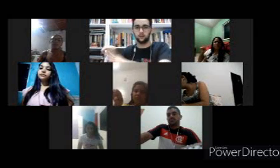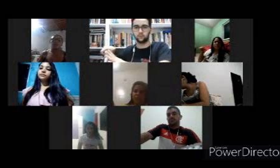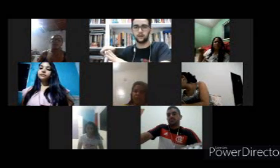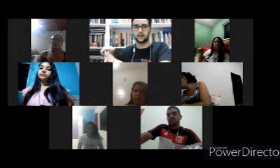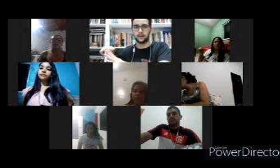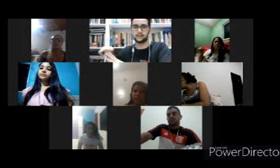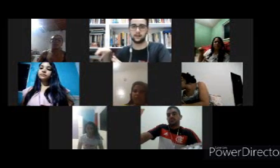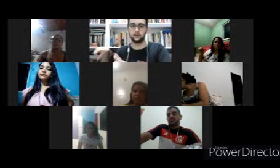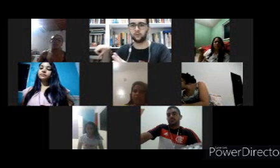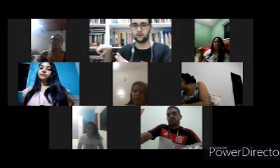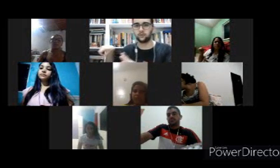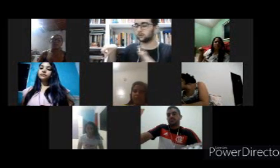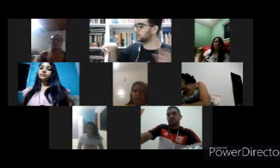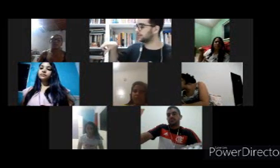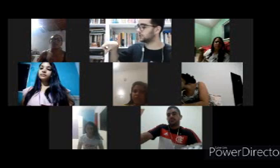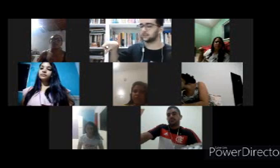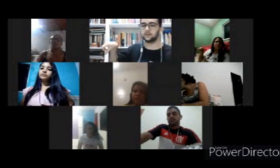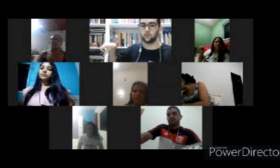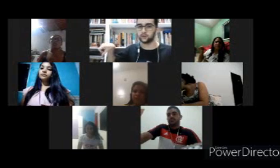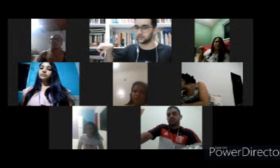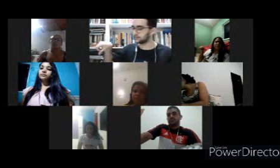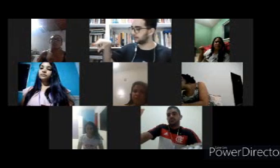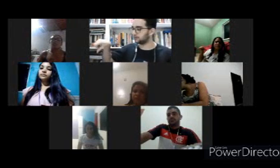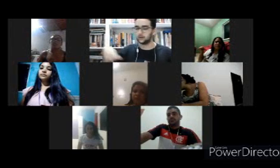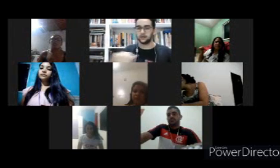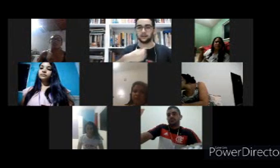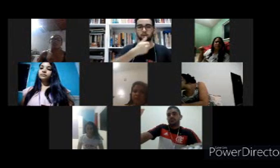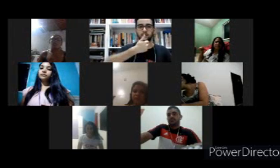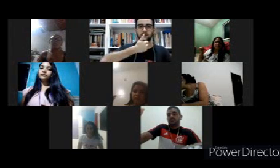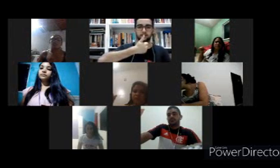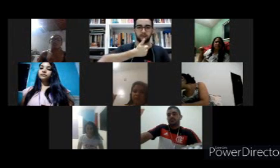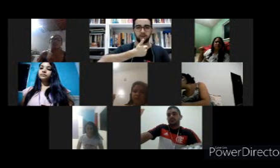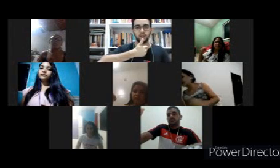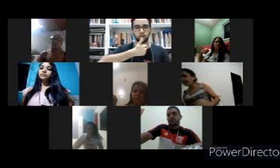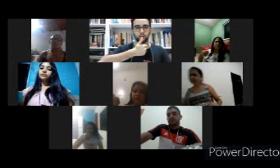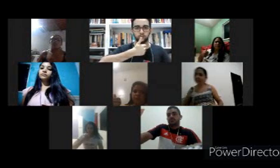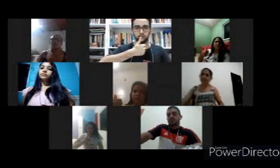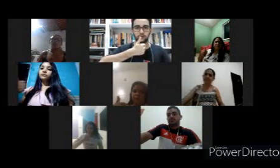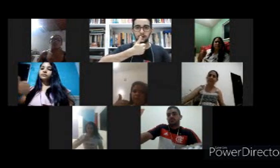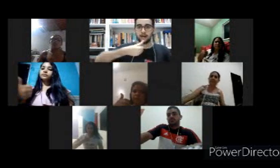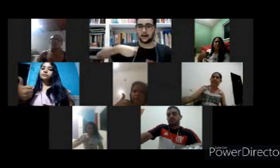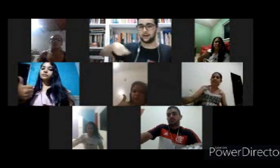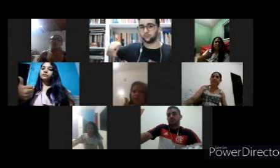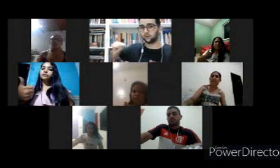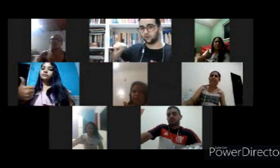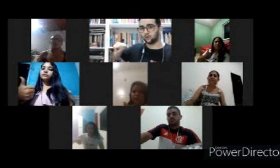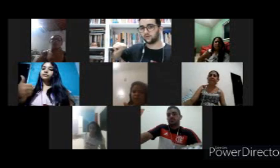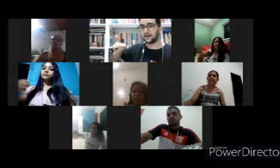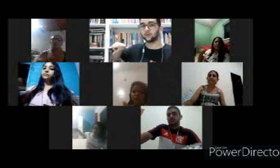1991, né? Que é esse, que é que tu falou, que é a tua data de nascimento, teu ano de nascimento. Então, vou ter que fazer para frente 1, aí o 9, aí eu